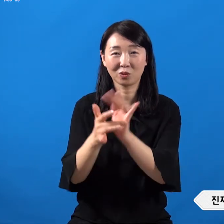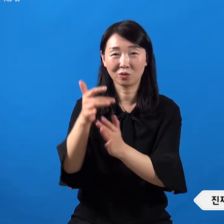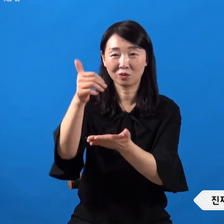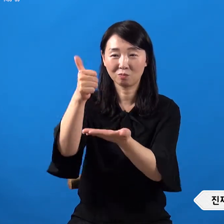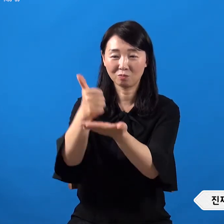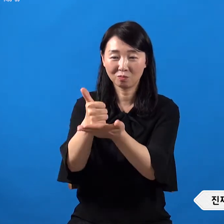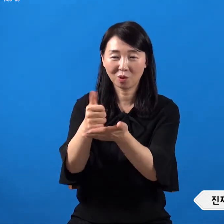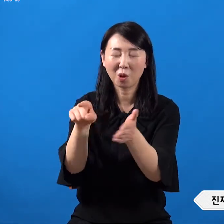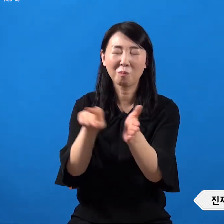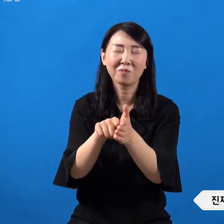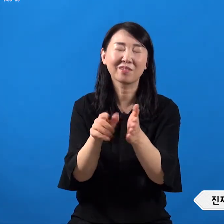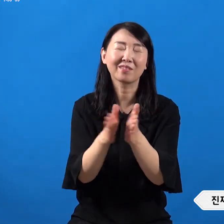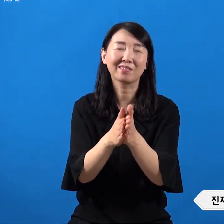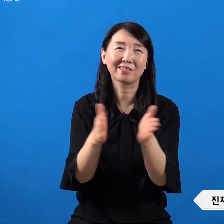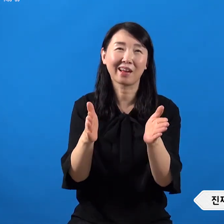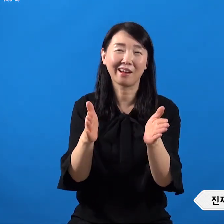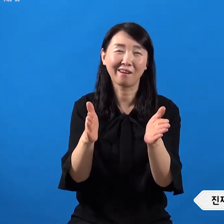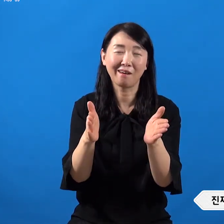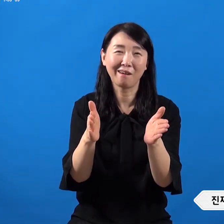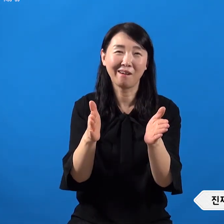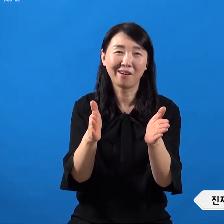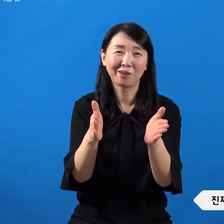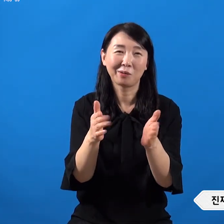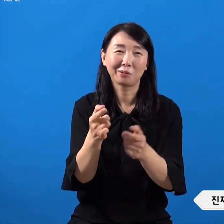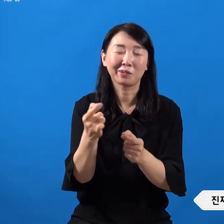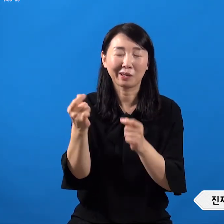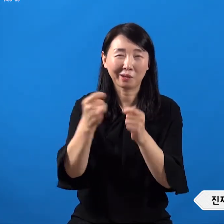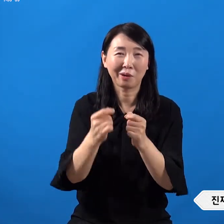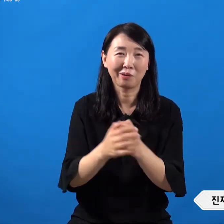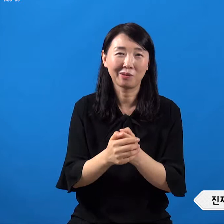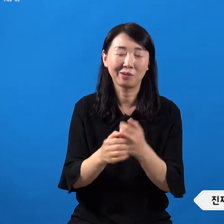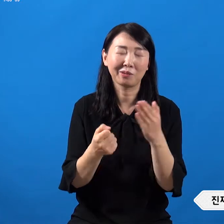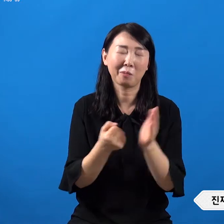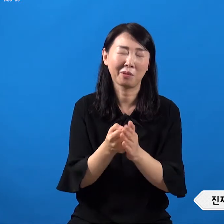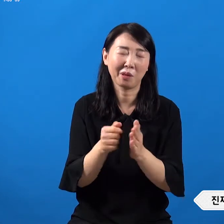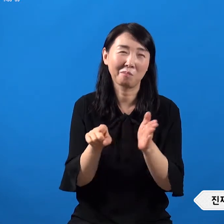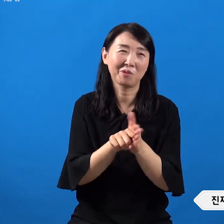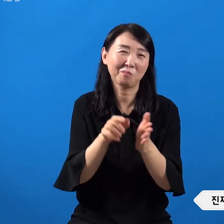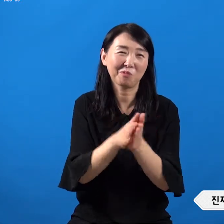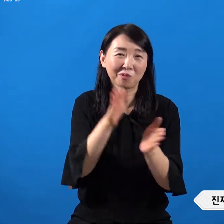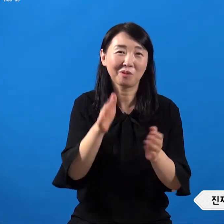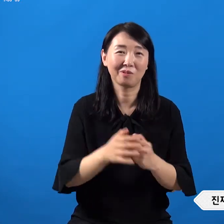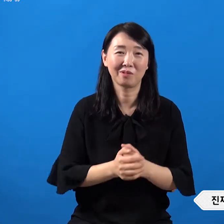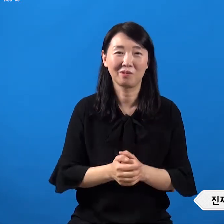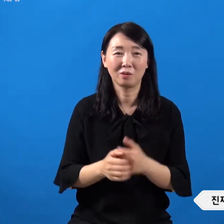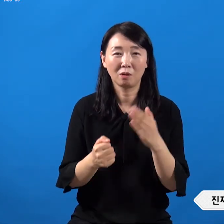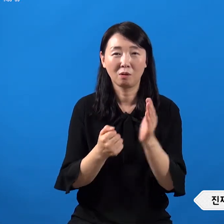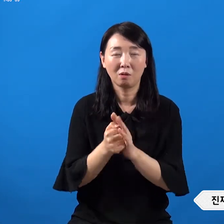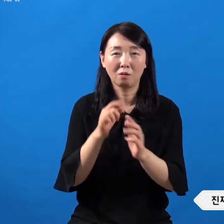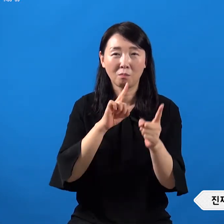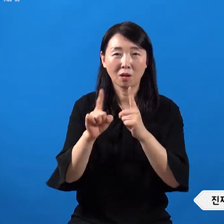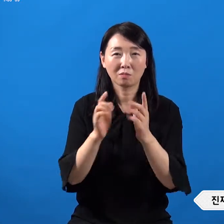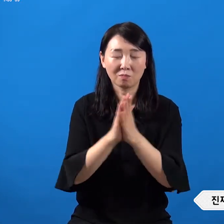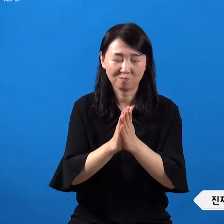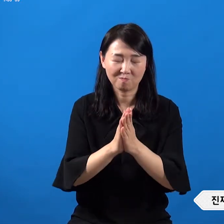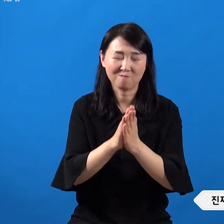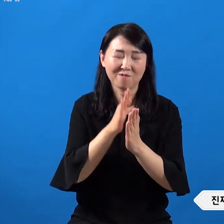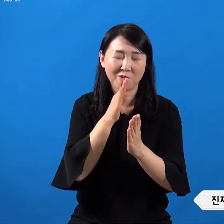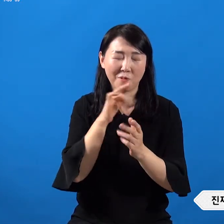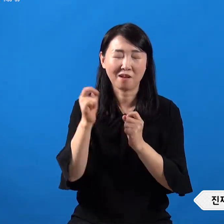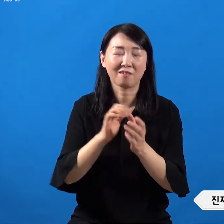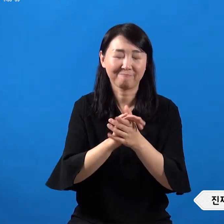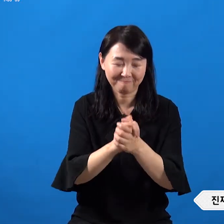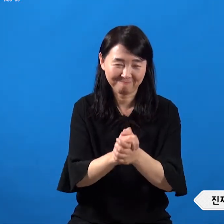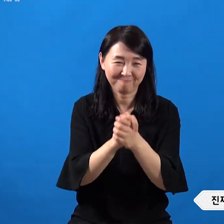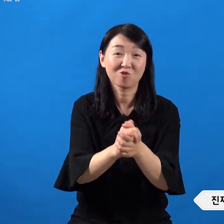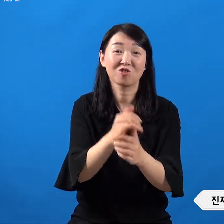예수님을 믿은 지 얼마 안 되는 분이 아주 뜨거운 신앙과 믿음을 가지고 있습니다. 말씀과 기도를 얼마나 가까이